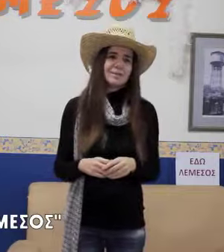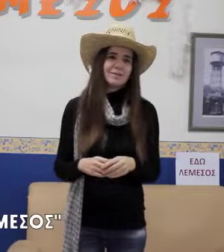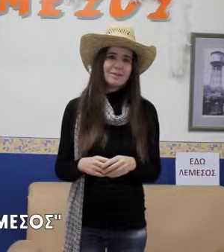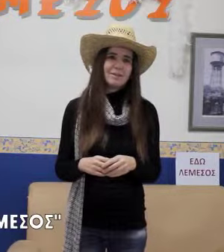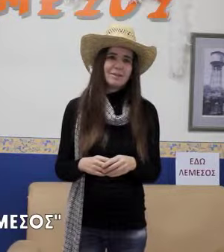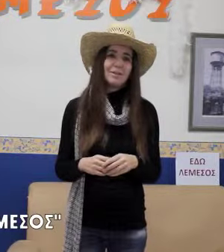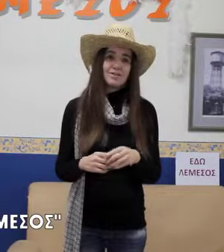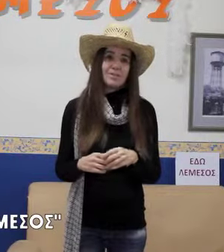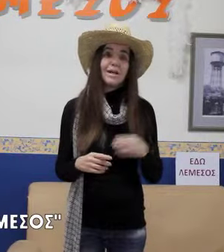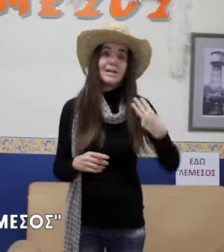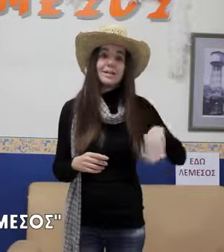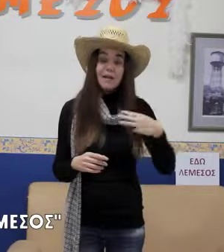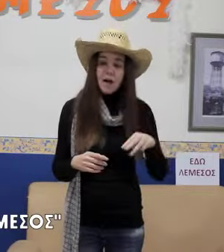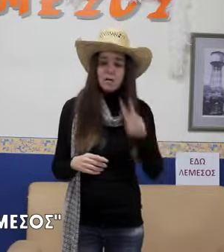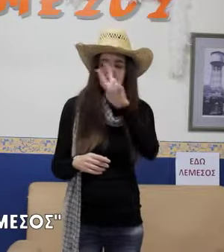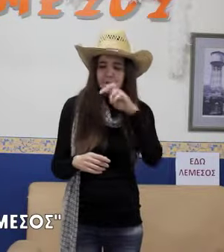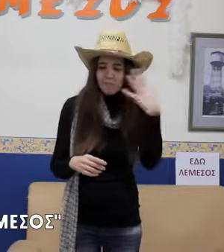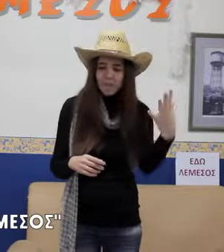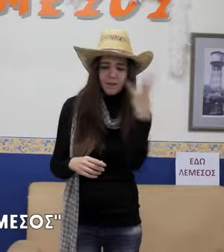Τρίτη, 25 Φεβρουαρίου.